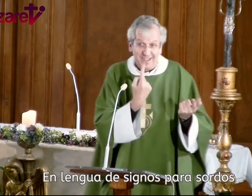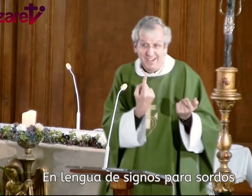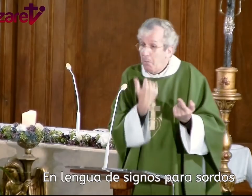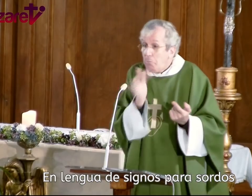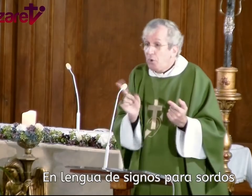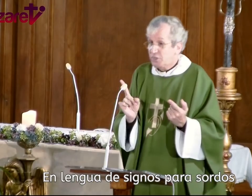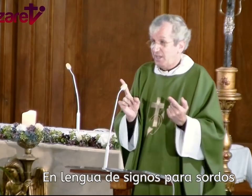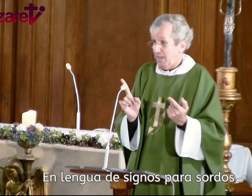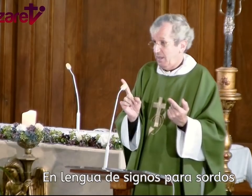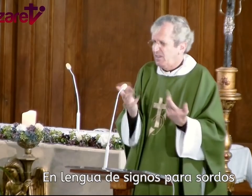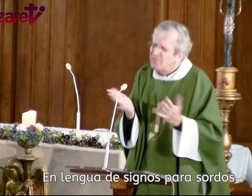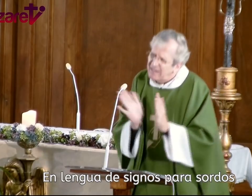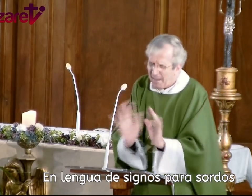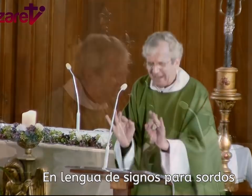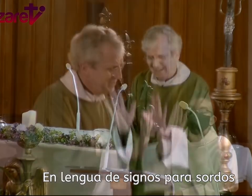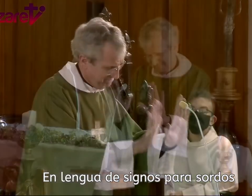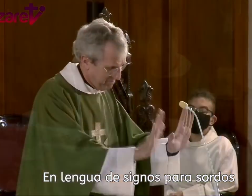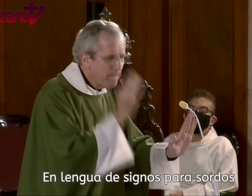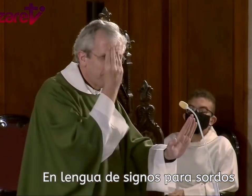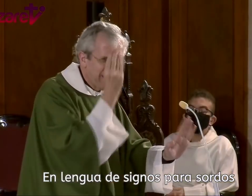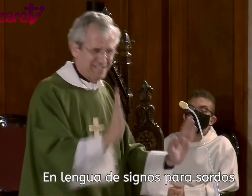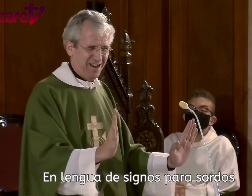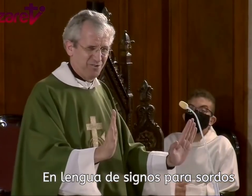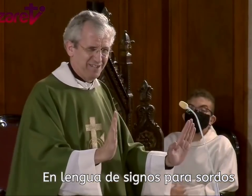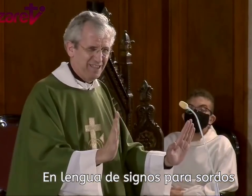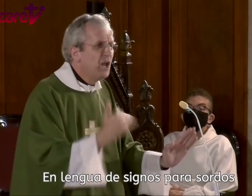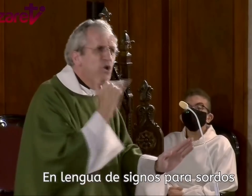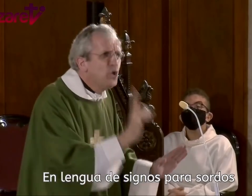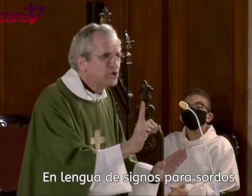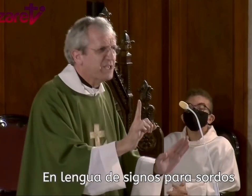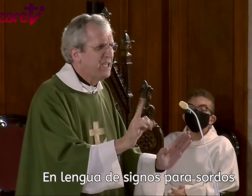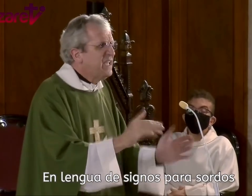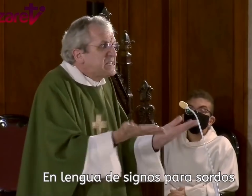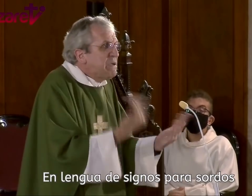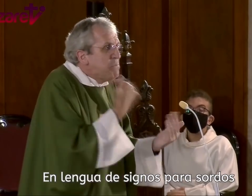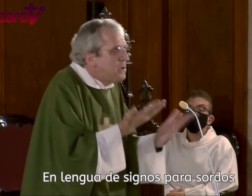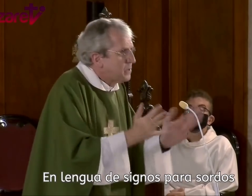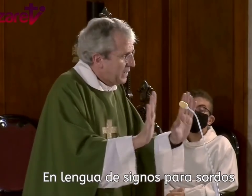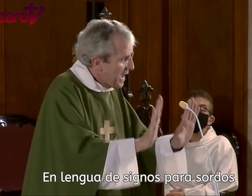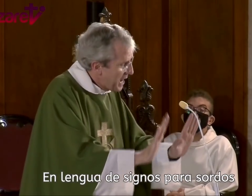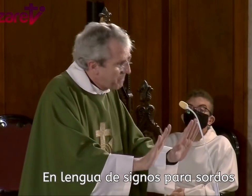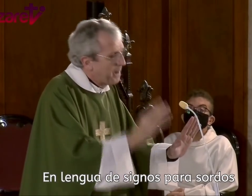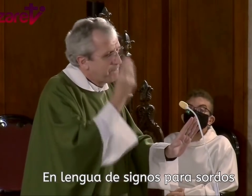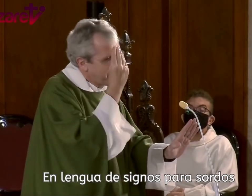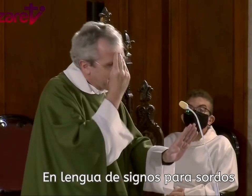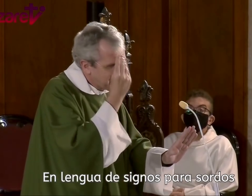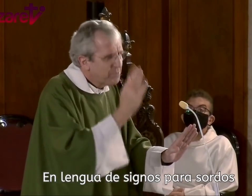No sé A ver Piénsalo No sé Es que Calma Piensa A veces